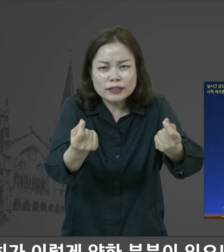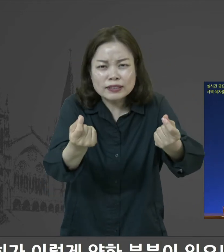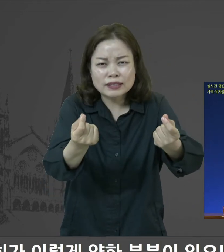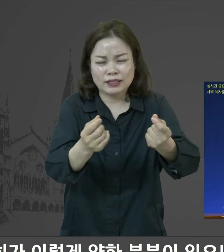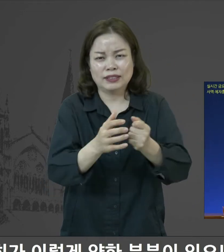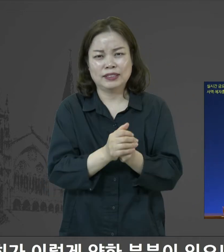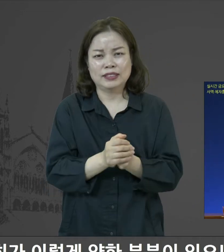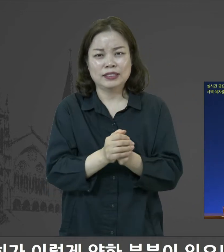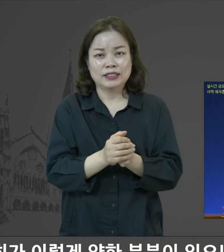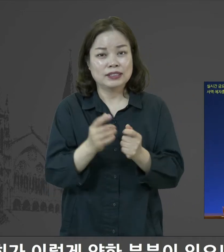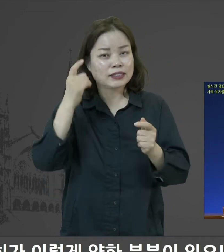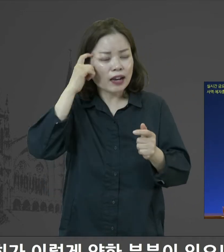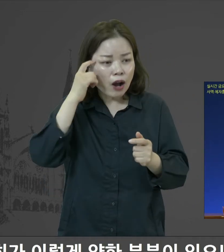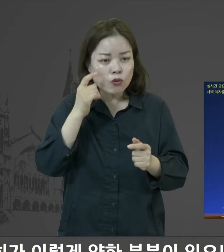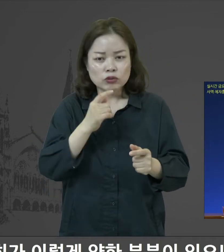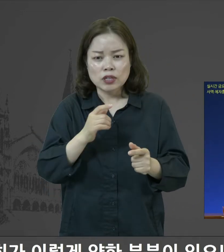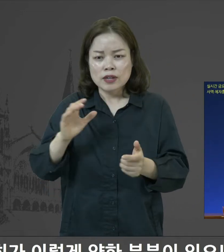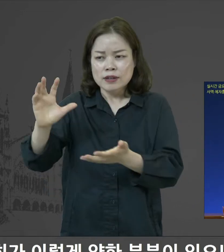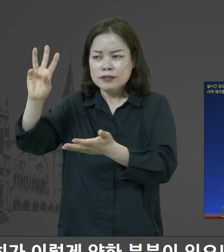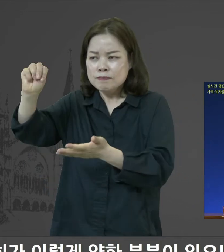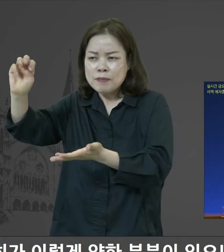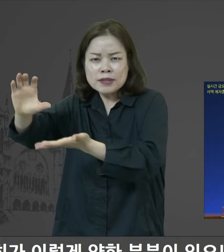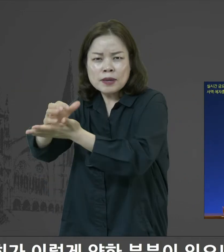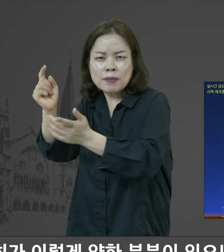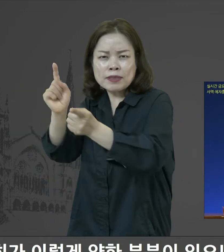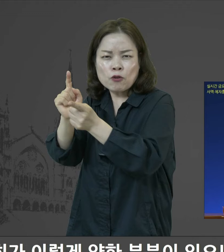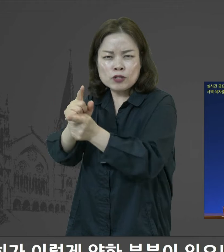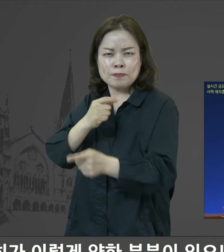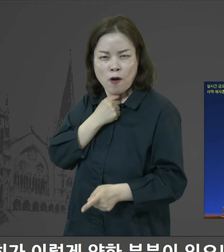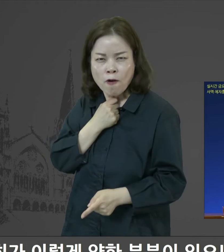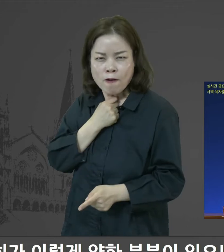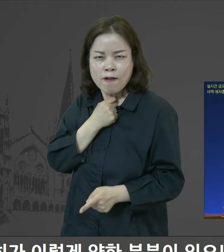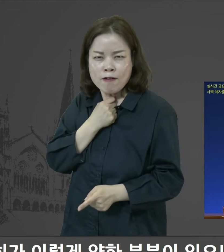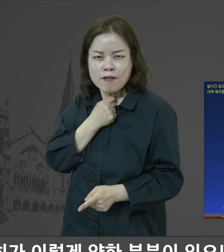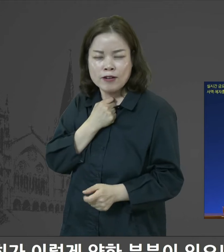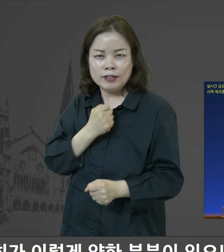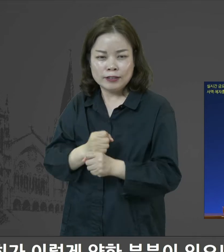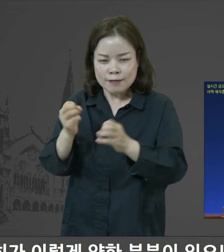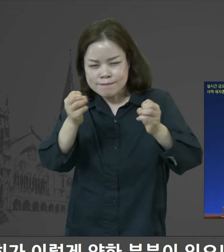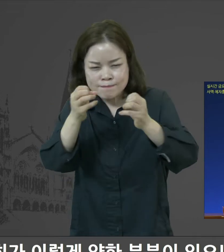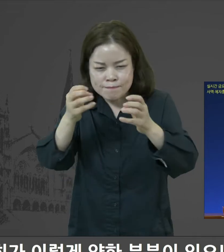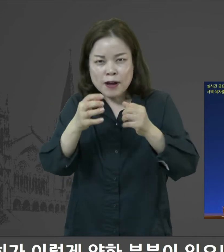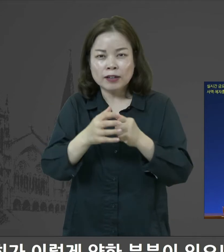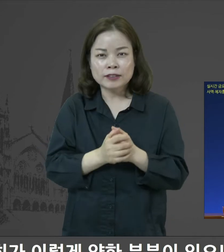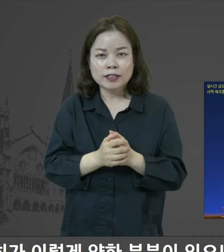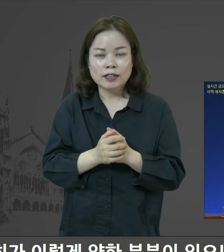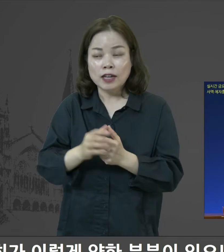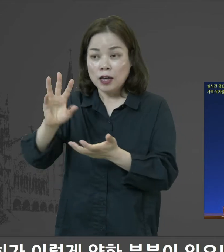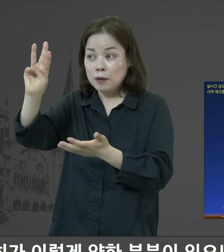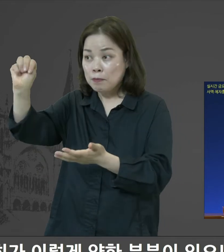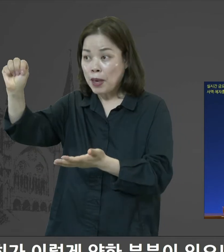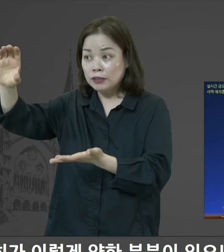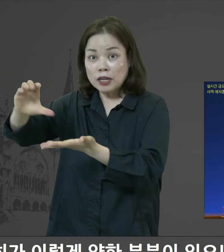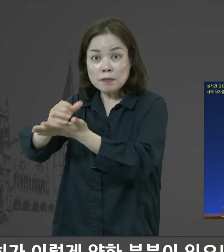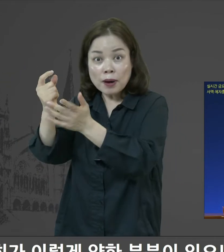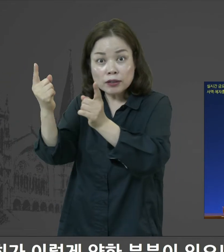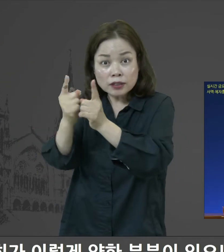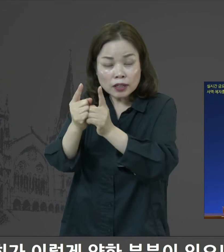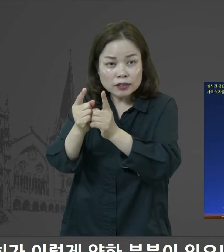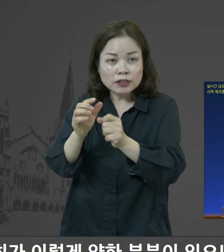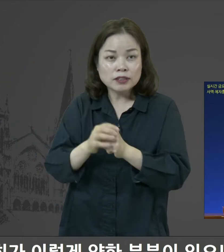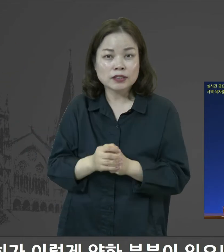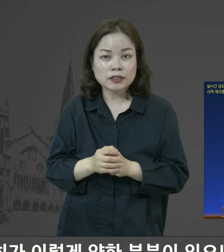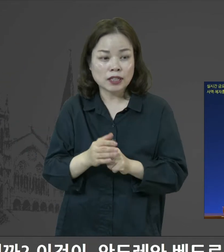잘하자. 우리가 더 어떻게 하면 메시아를 만날까? 이렇게 고민한 중 중에 한 사람이 그 메시아를 만나니까 다른 형제에게